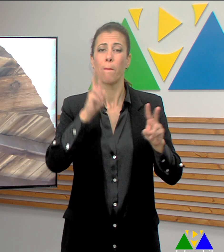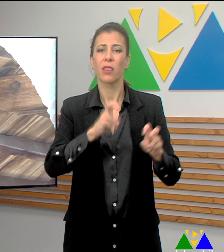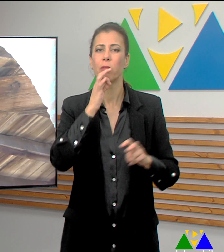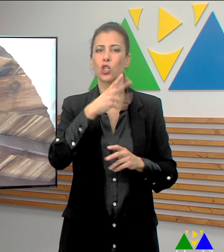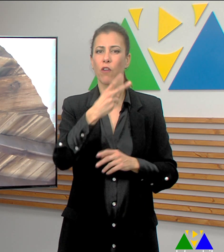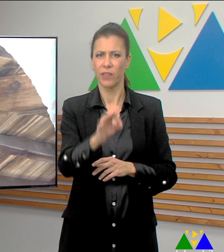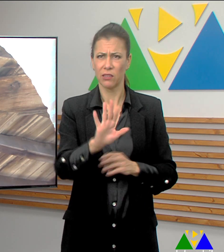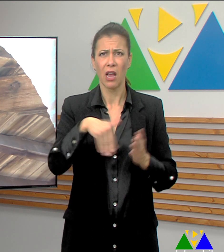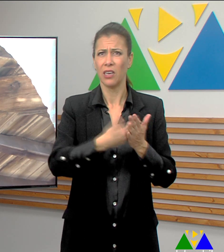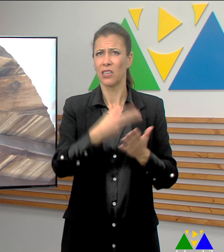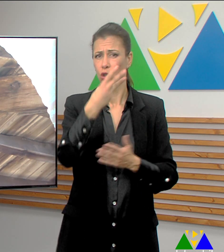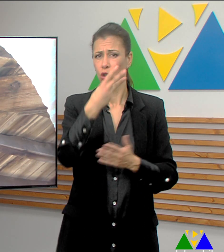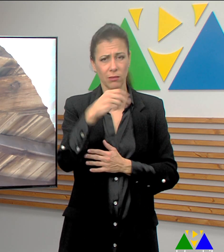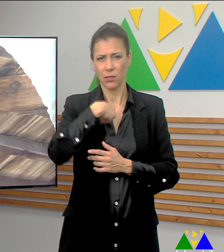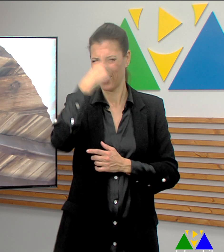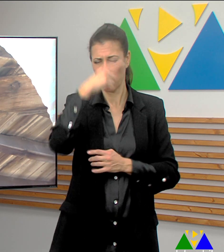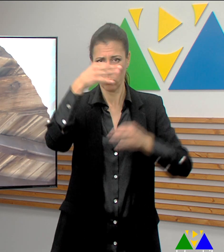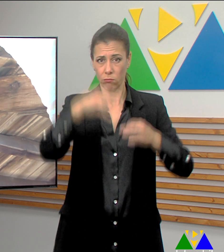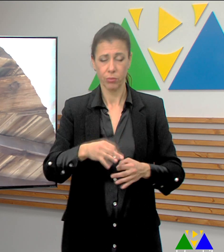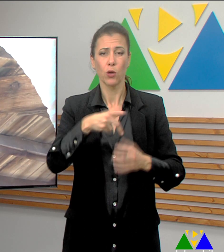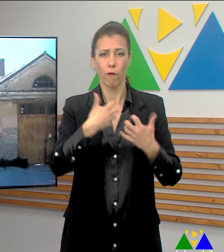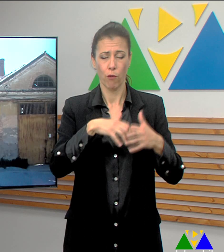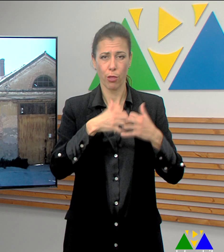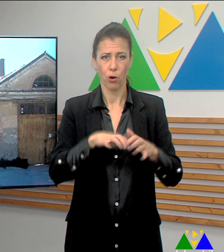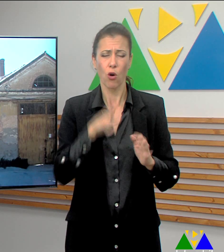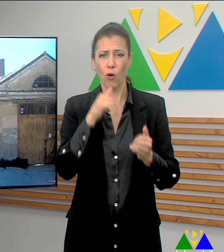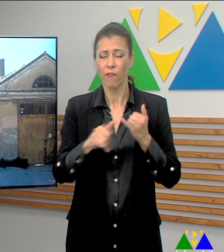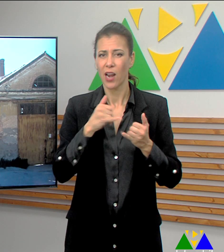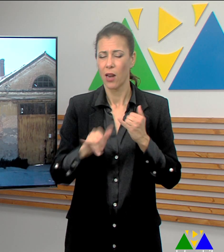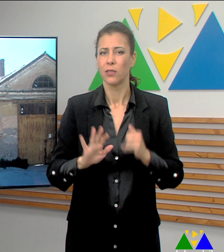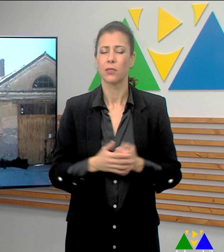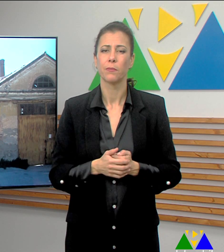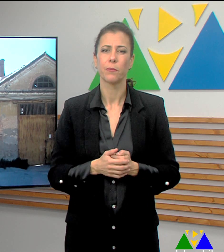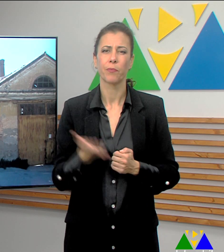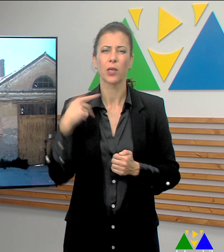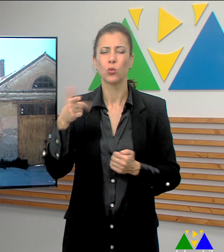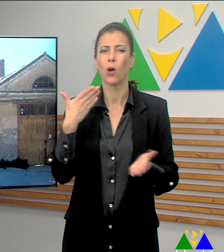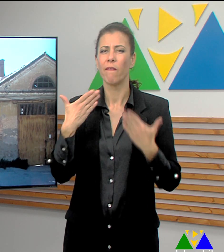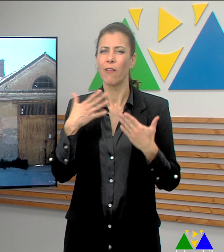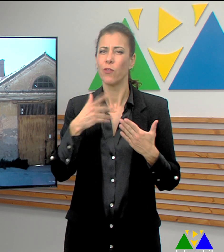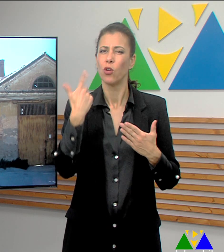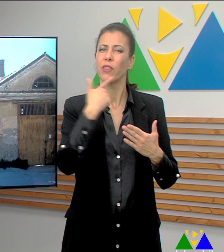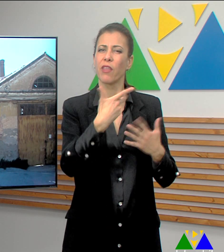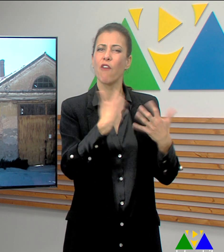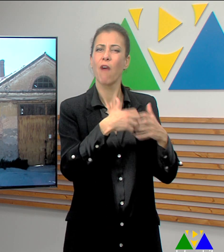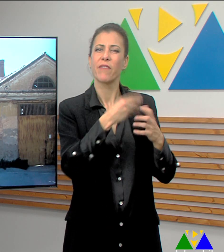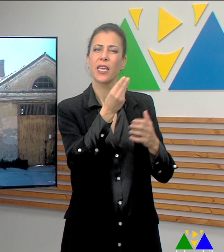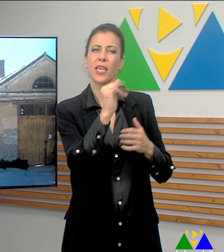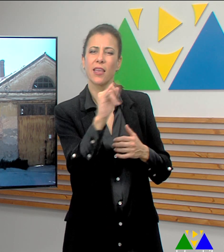XX, hasta los años 30 sabemos que funcionó, hasta finales de los años 30. Hemos estado hablando antes de la fábrica chica, nunca mejor dicho, de la fabriquilla, que